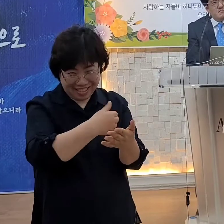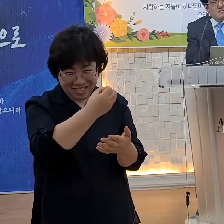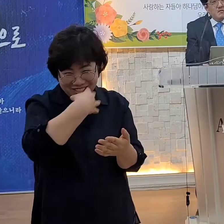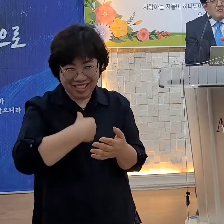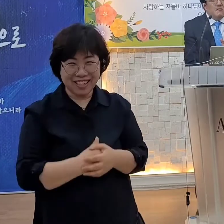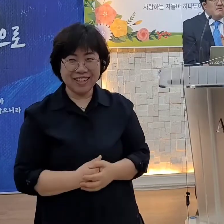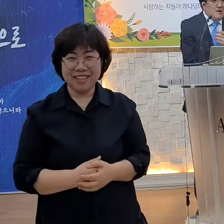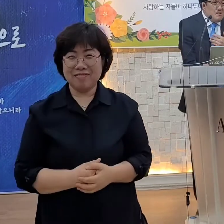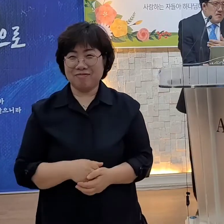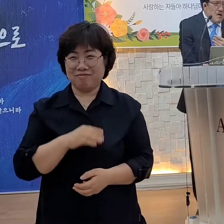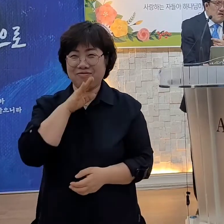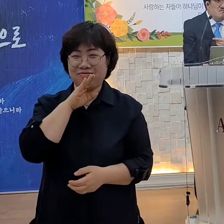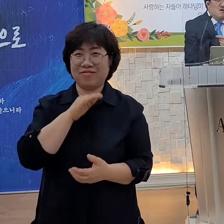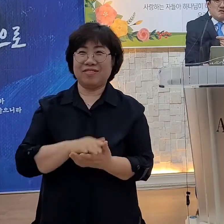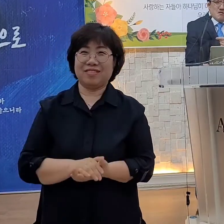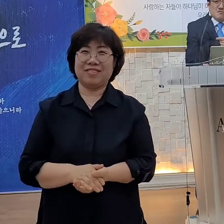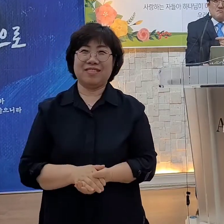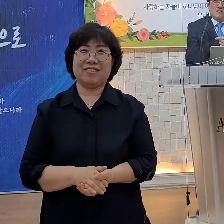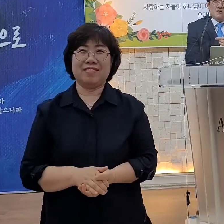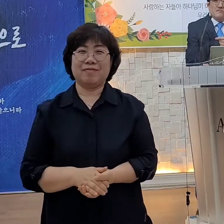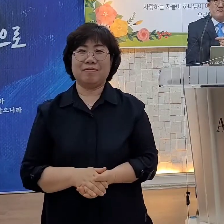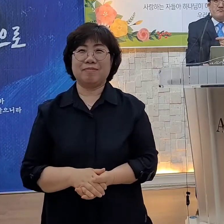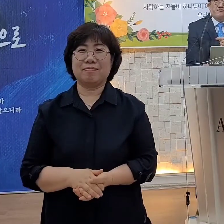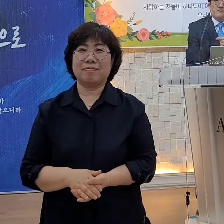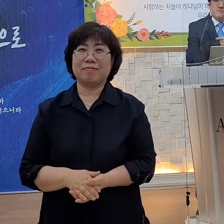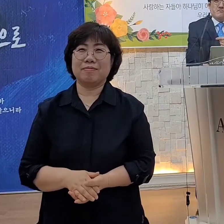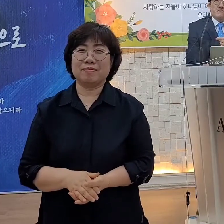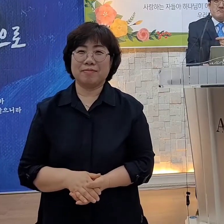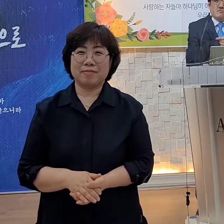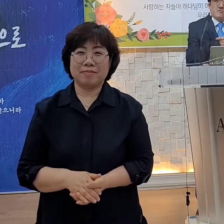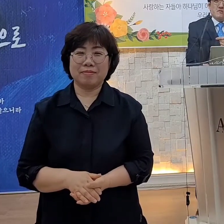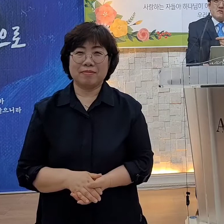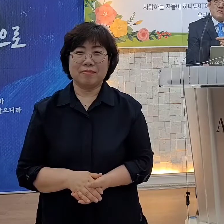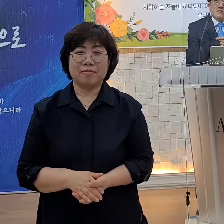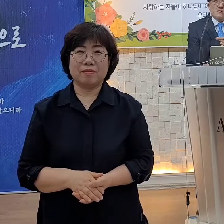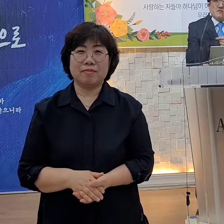여러분, 제가 이제 말하고자 하는 게 이겁니다.